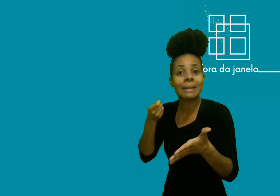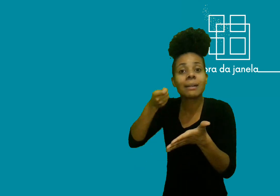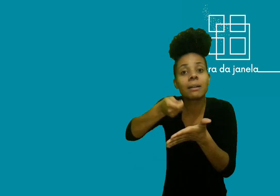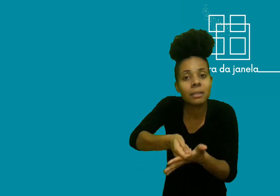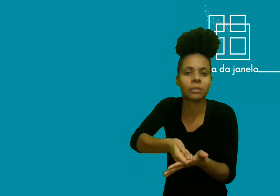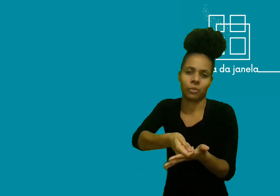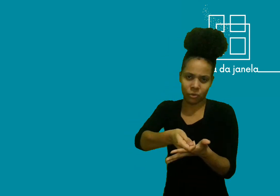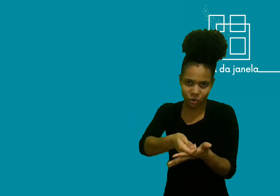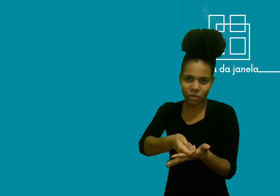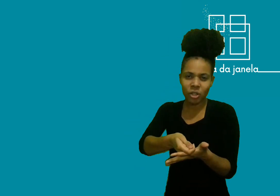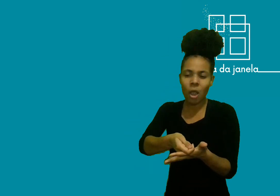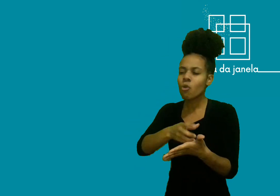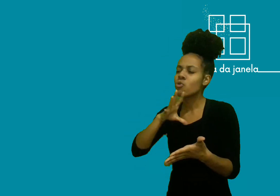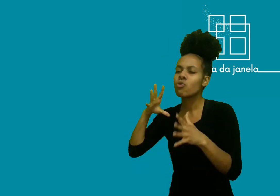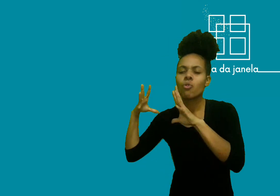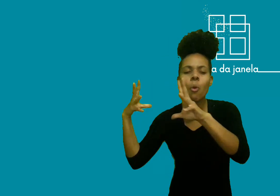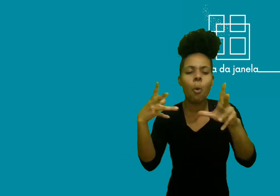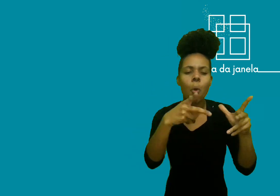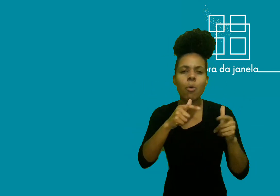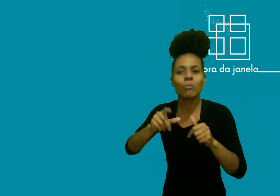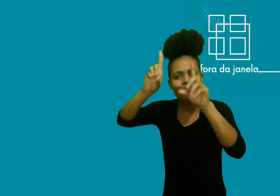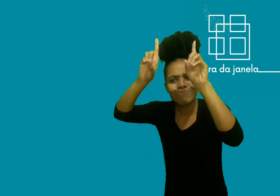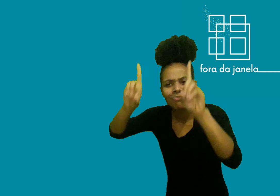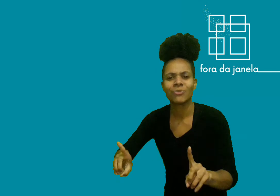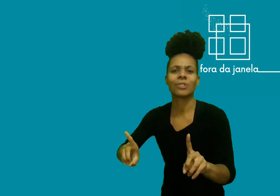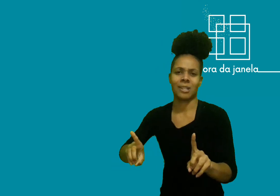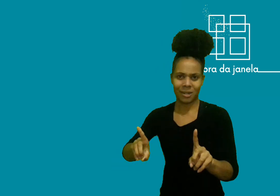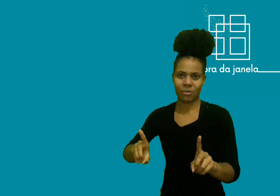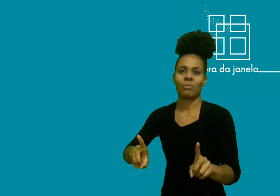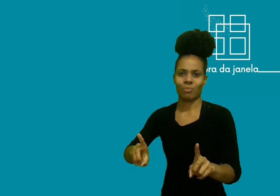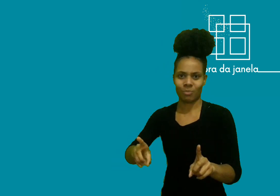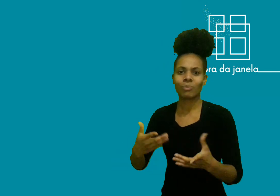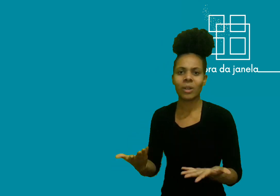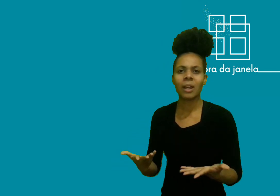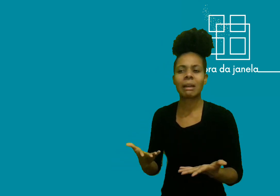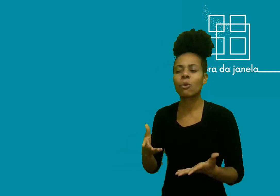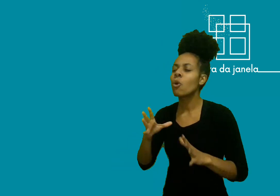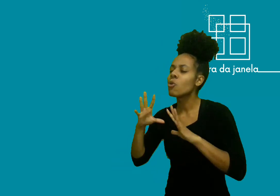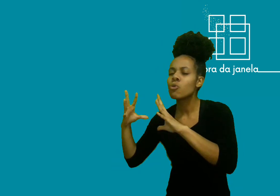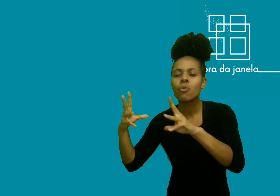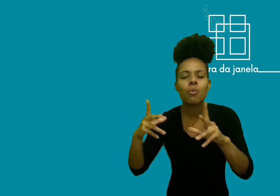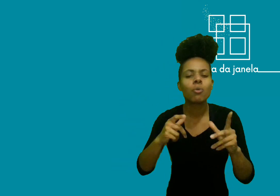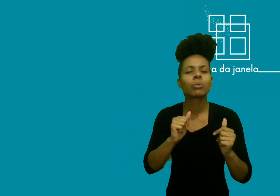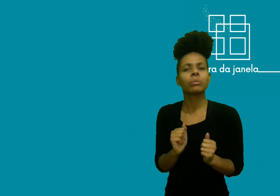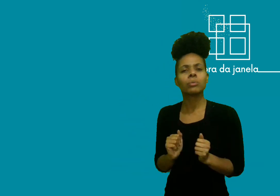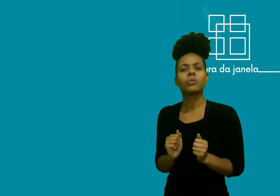a inclusão, ela não é nada mais que garantir que essas pessoas sejam tratadas com igualdade, de acordo com as